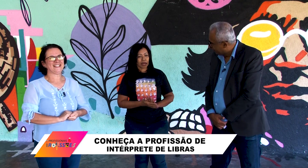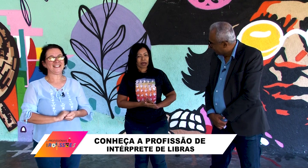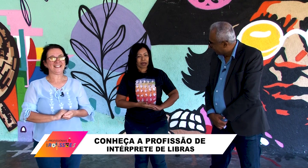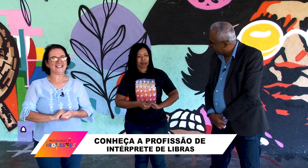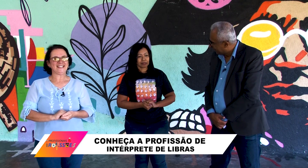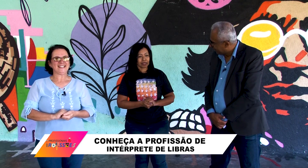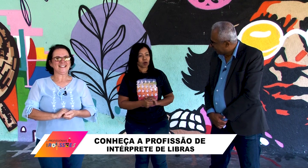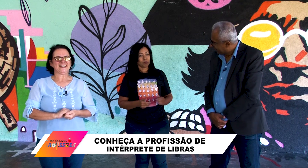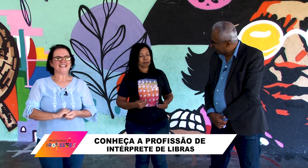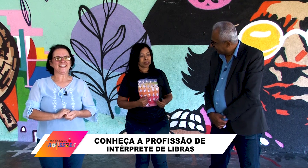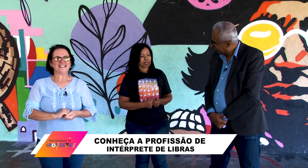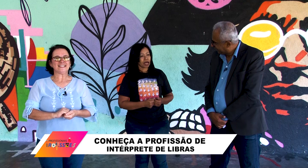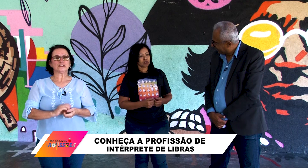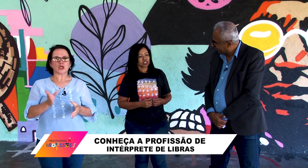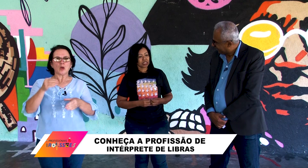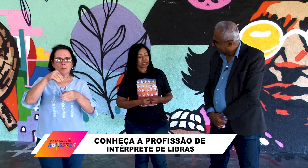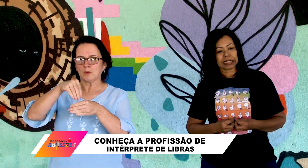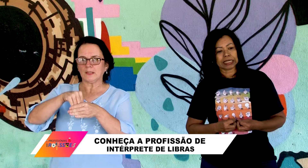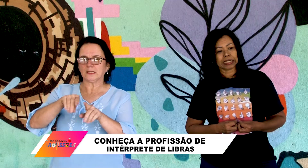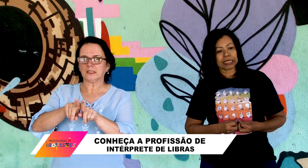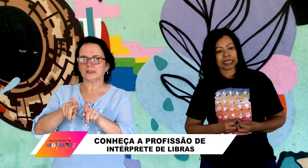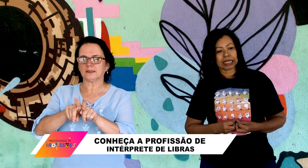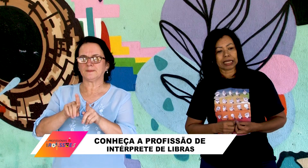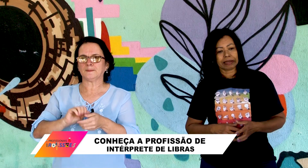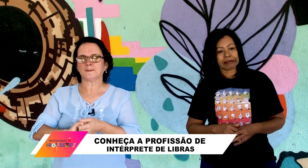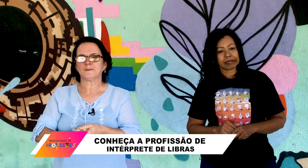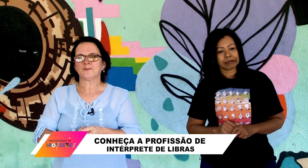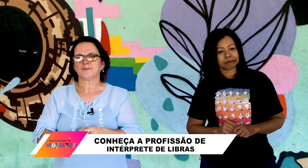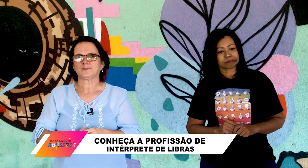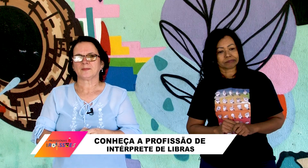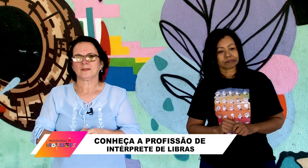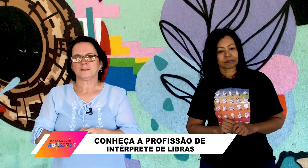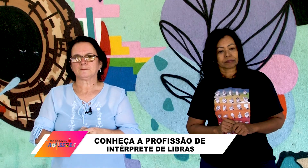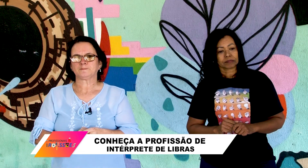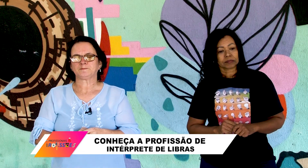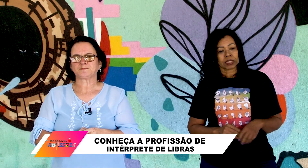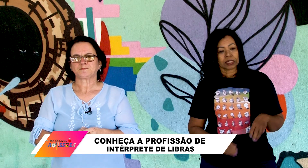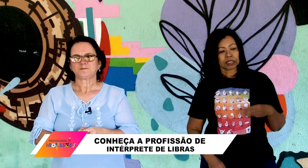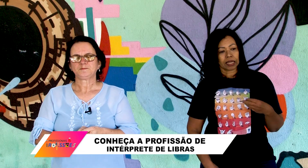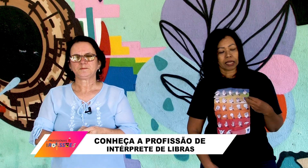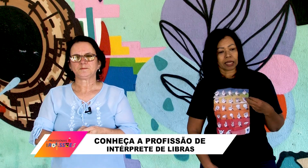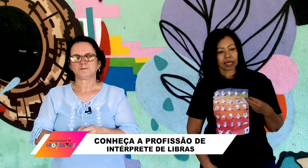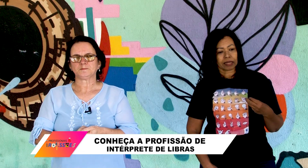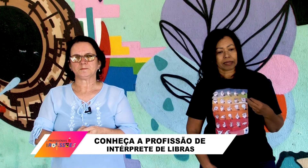Só para complementar, eu diria que